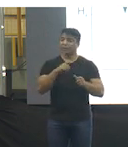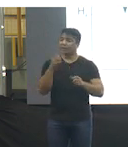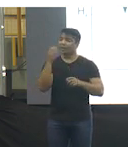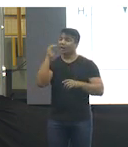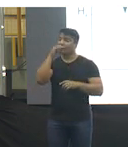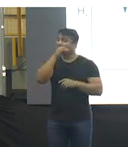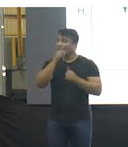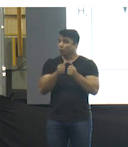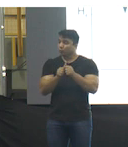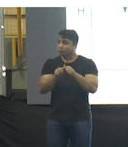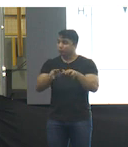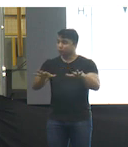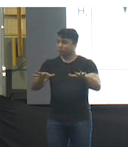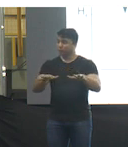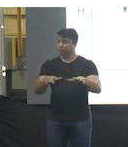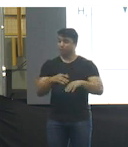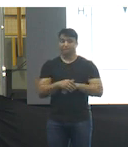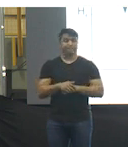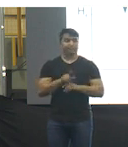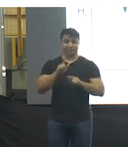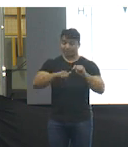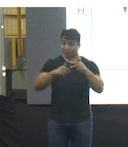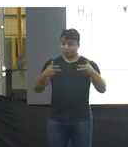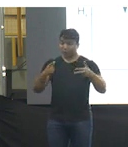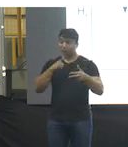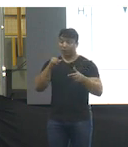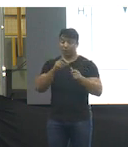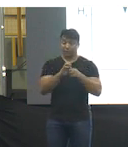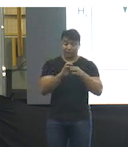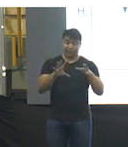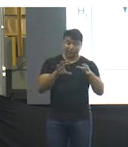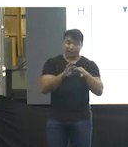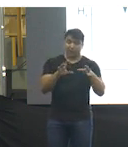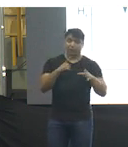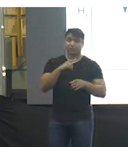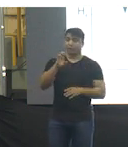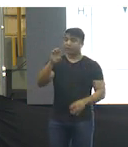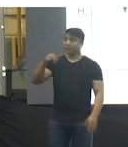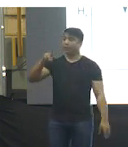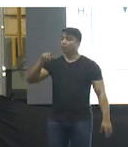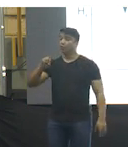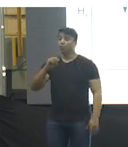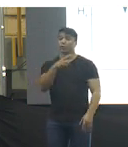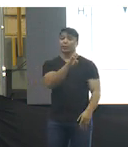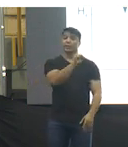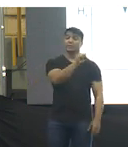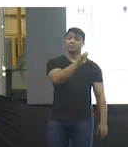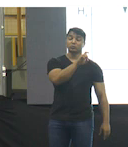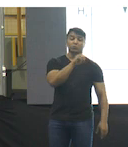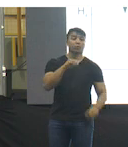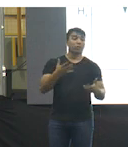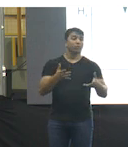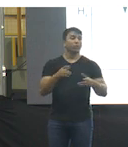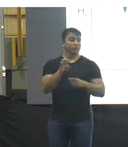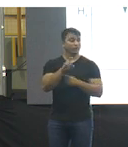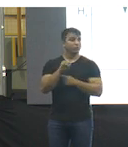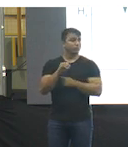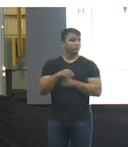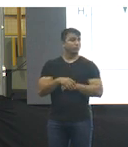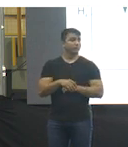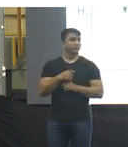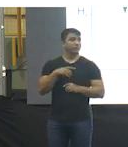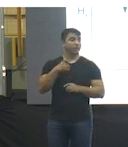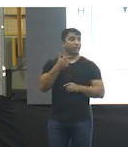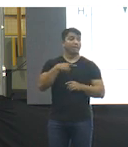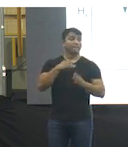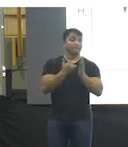Ele libera calor e dá origem a quem? Ao produto. Quem libera calor? Endo ou exo? Exo. Delta H, maior ou menor do que